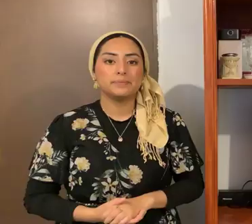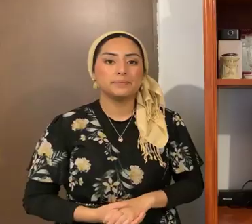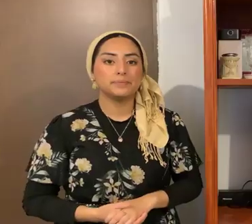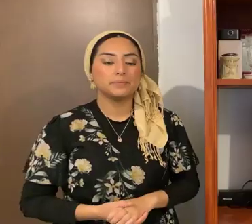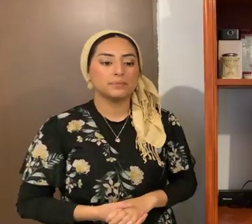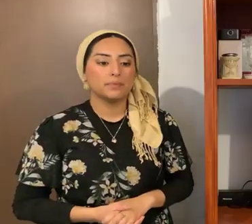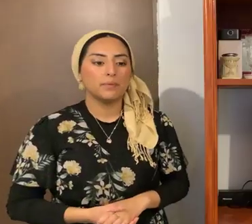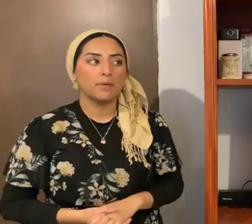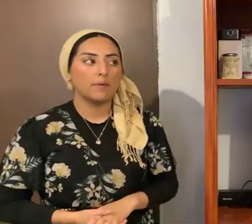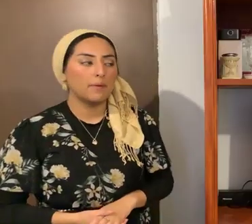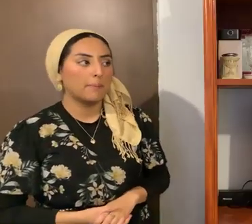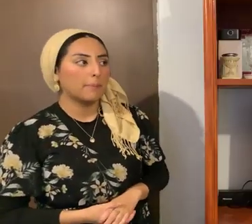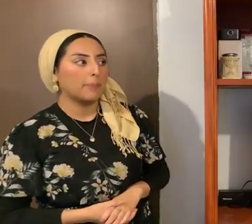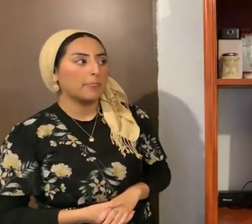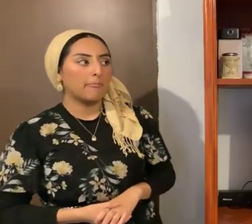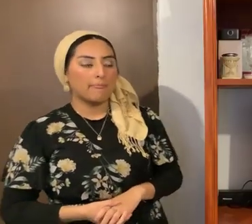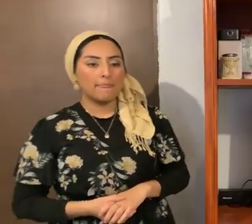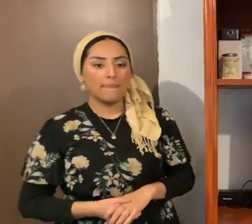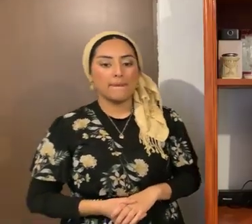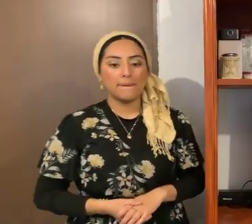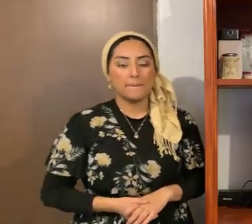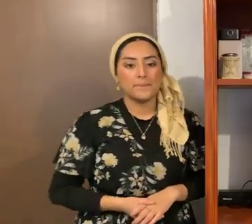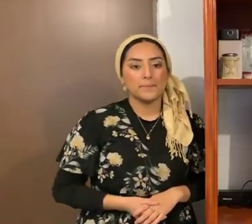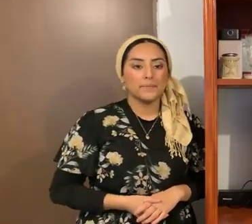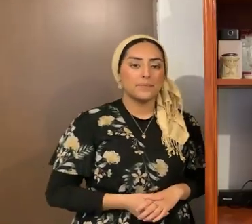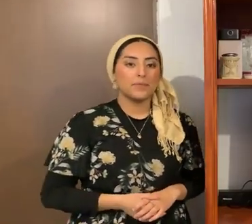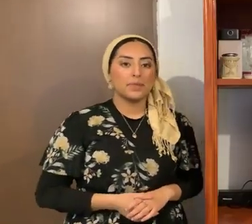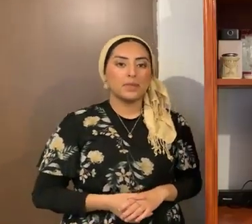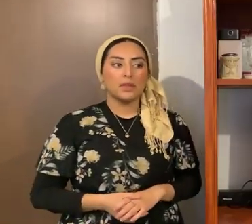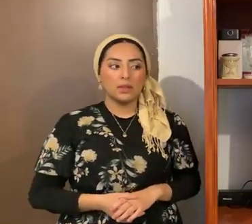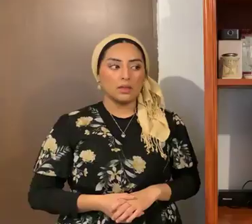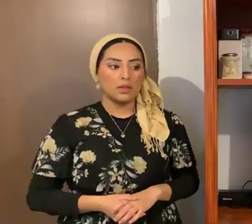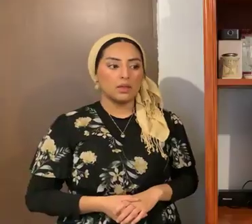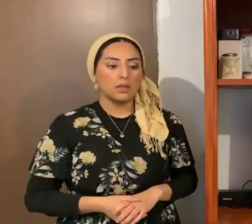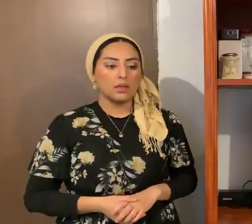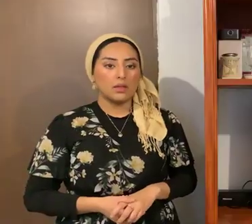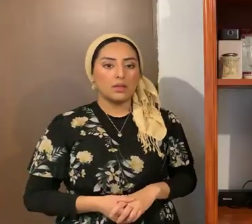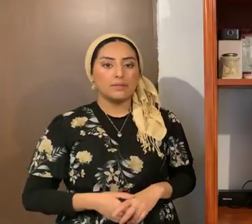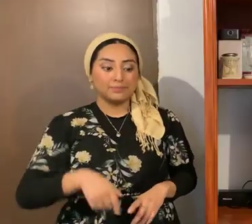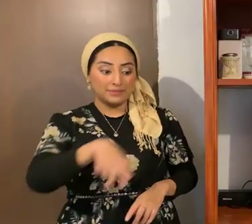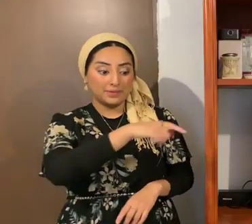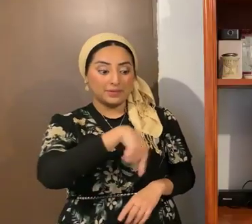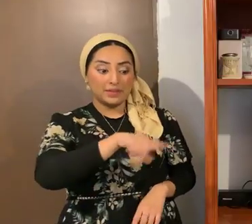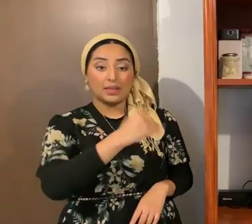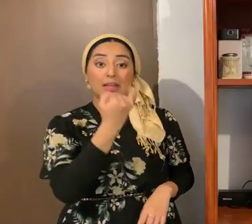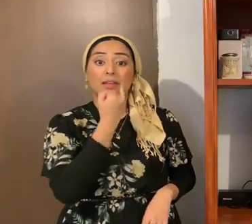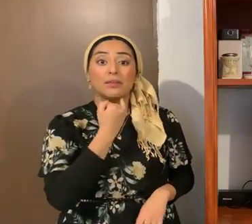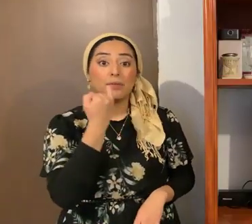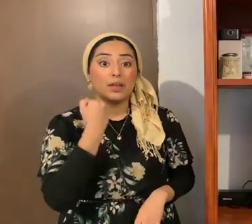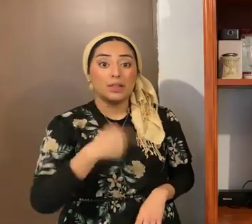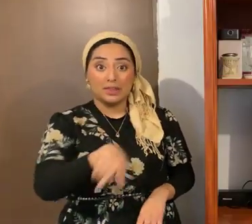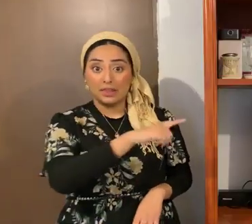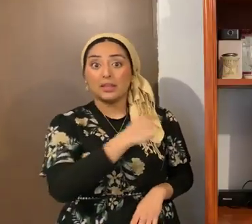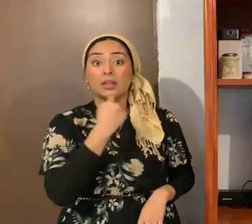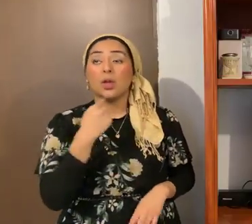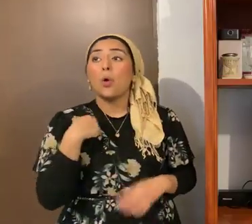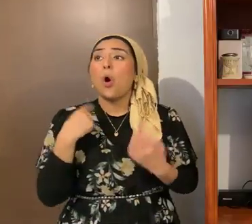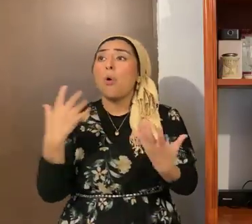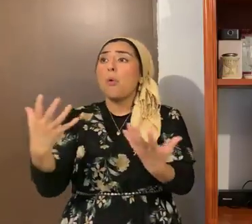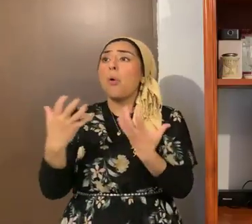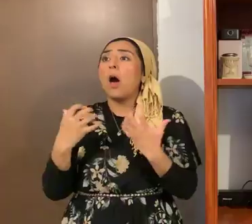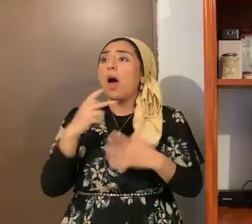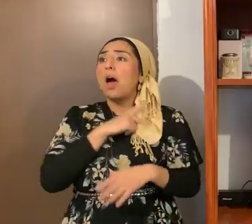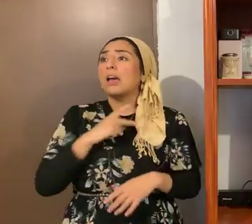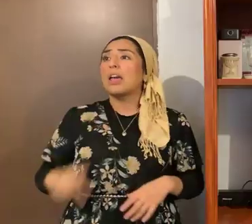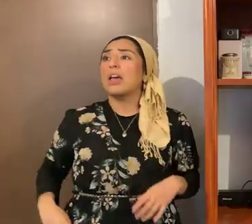naciones es un rey no bueno. Un rey no